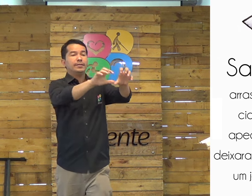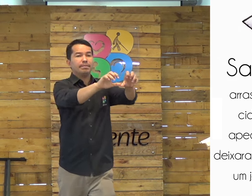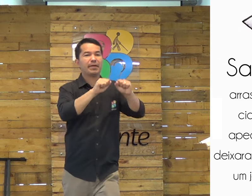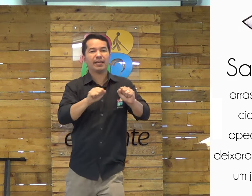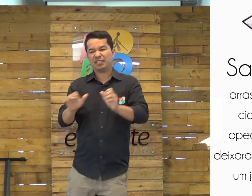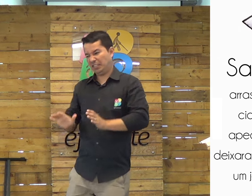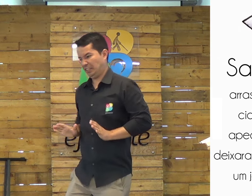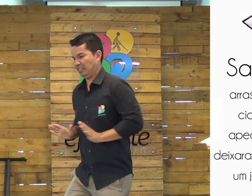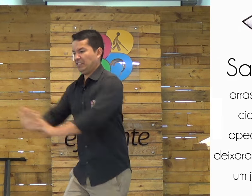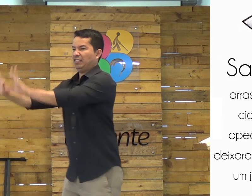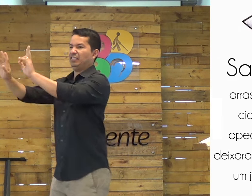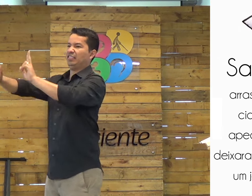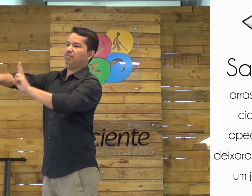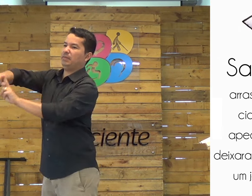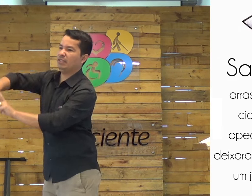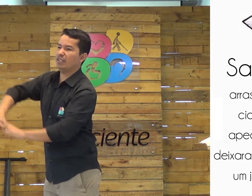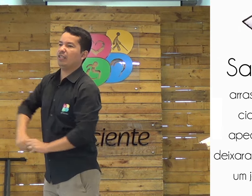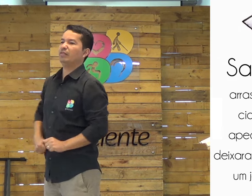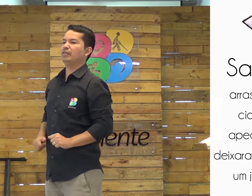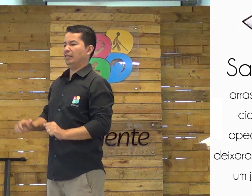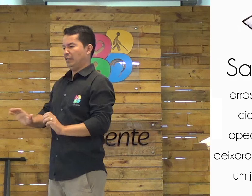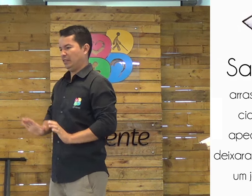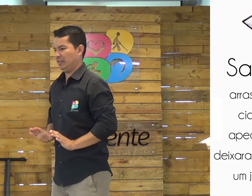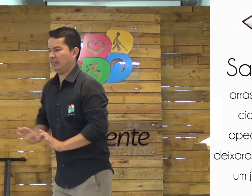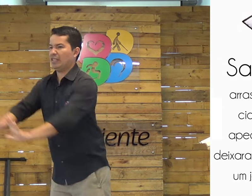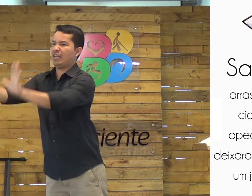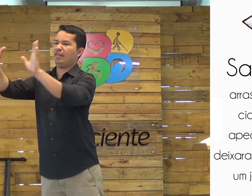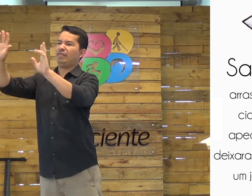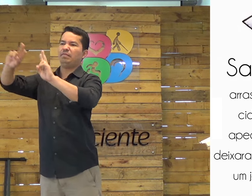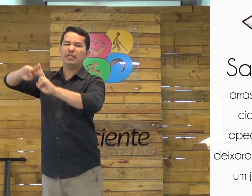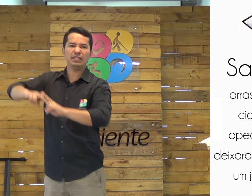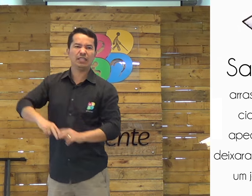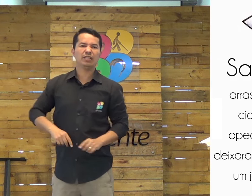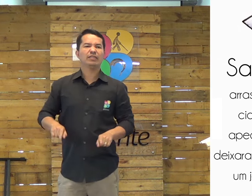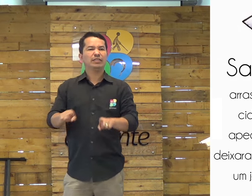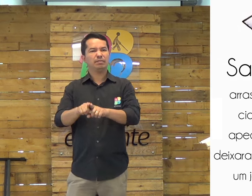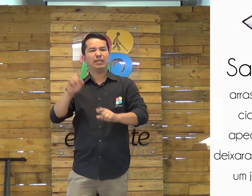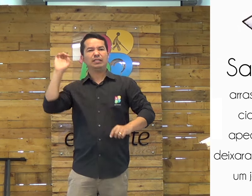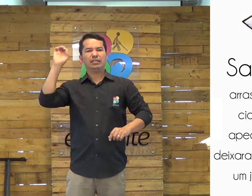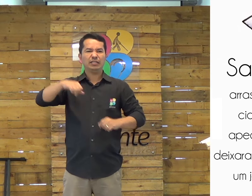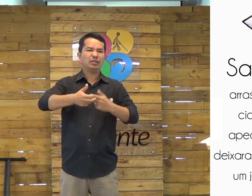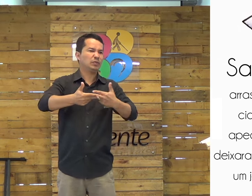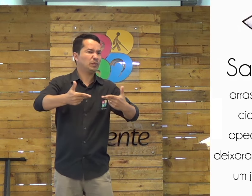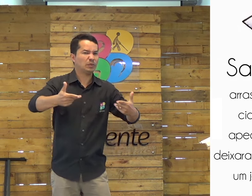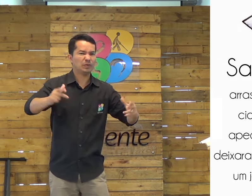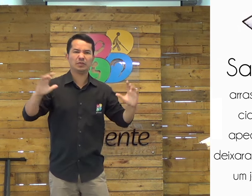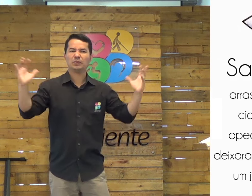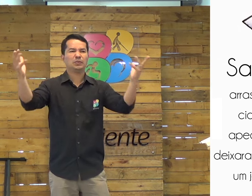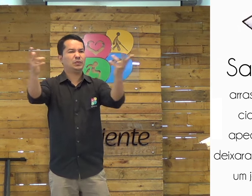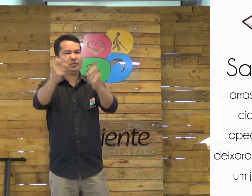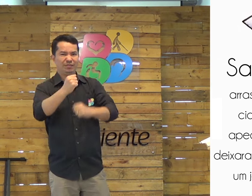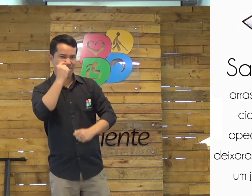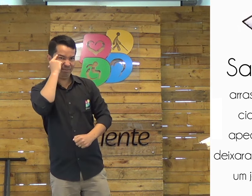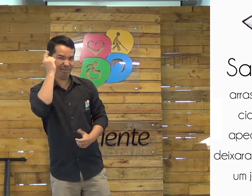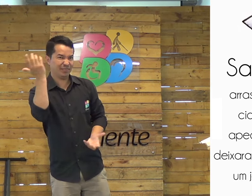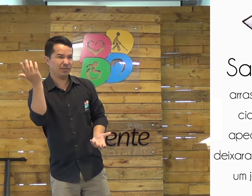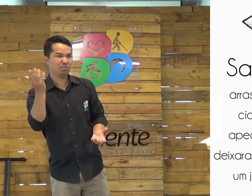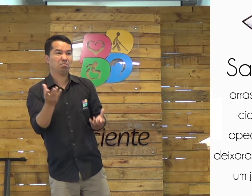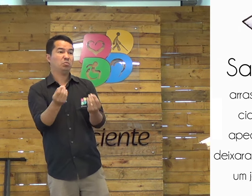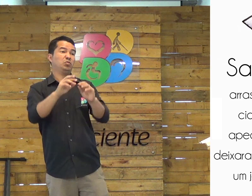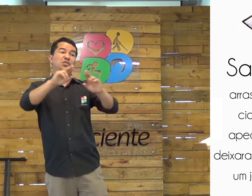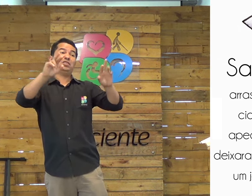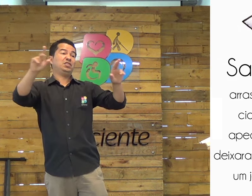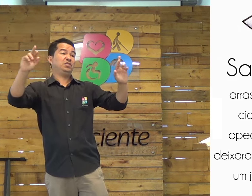Mas o que ele fez? Paulo jogou Estevão na prisão. E não somente ele, como